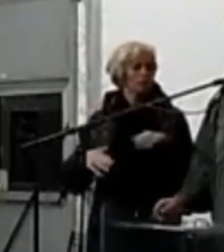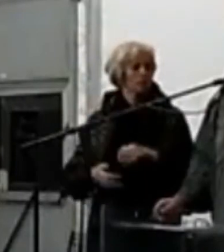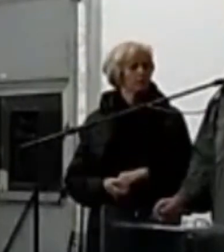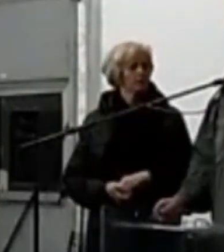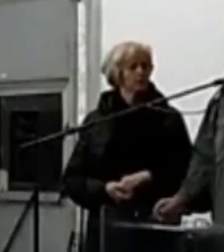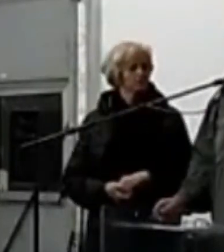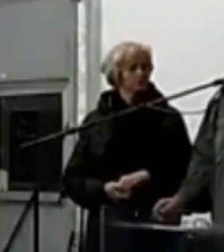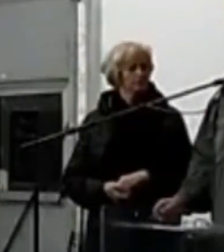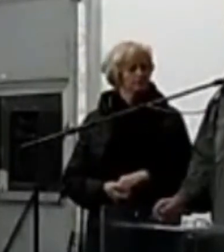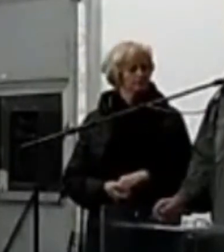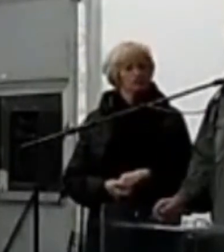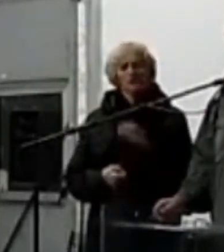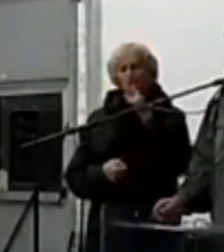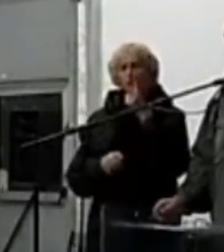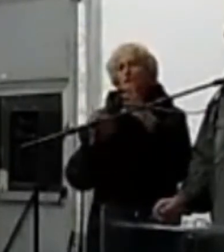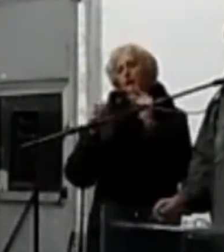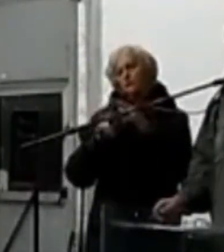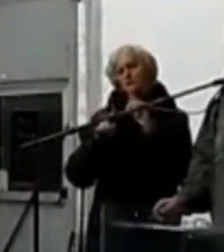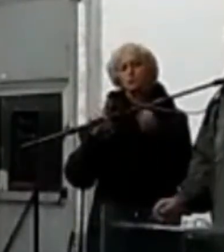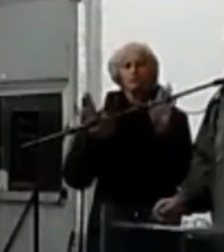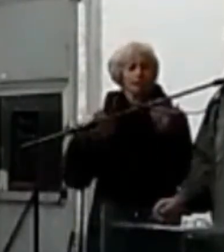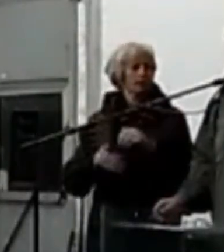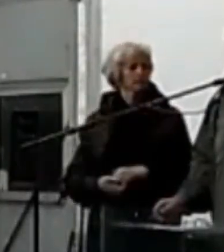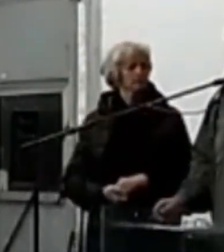i uskoro 2 rase perata.